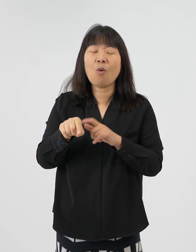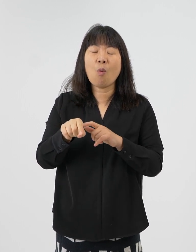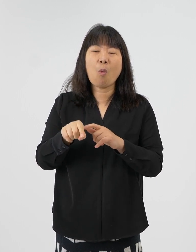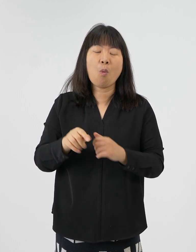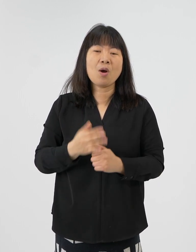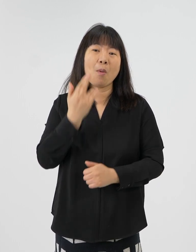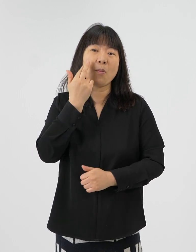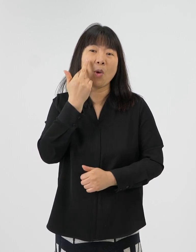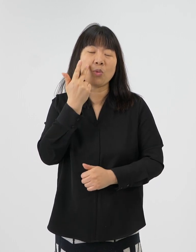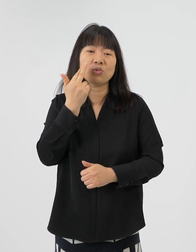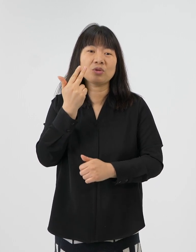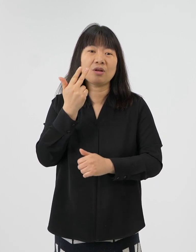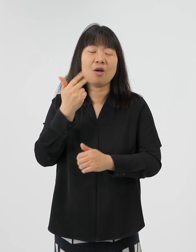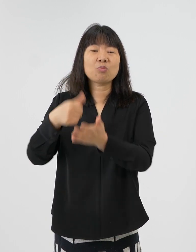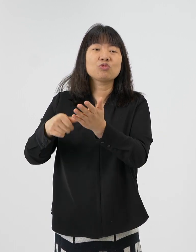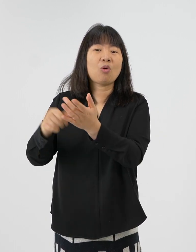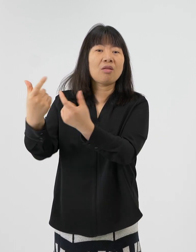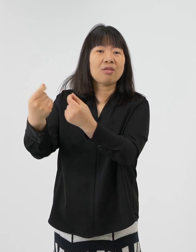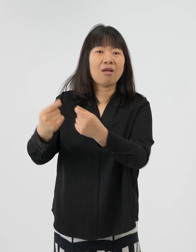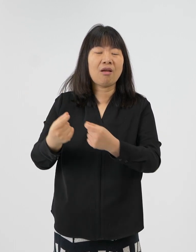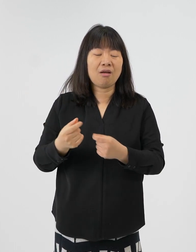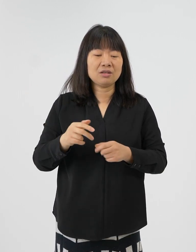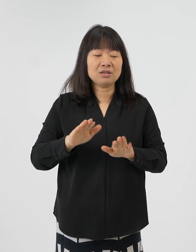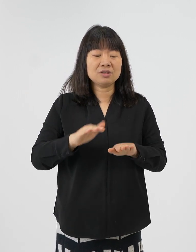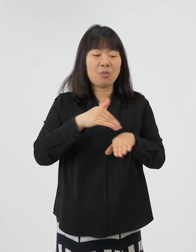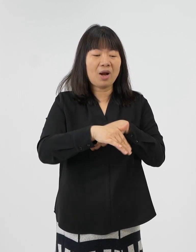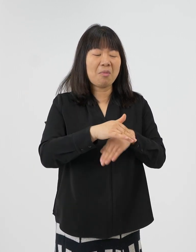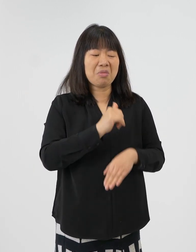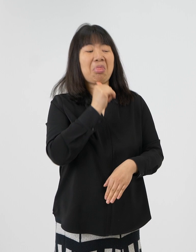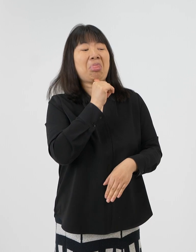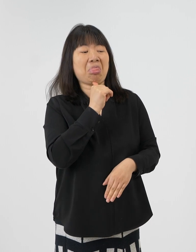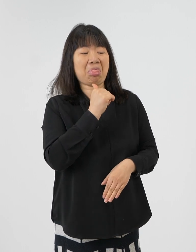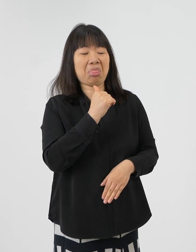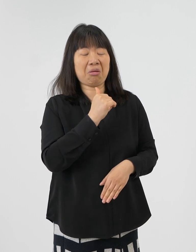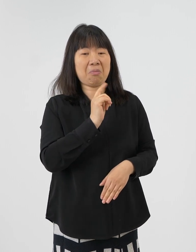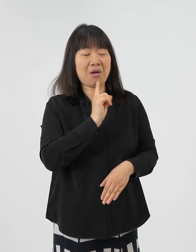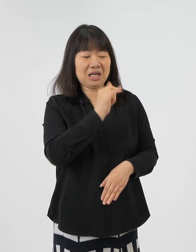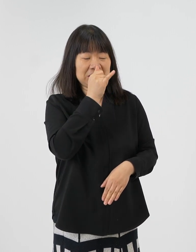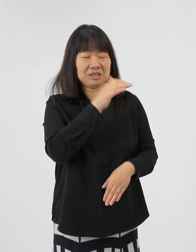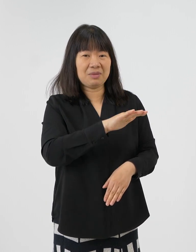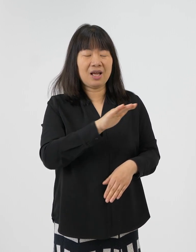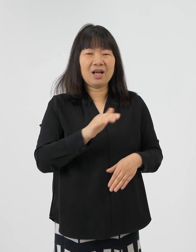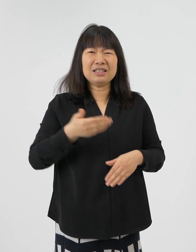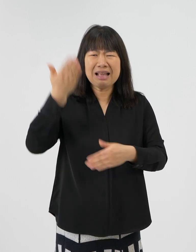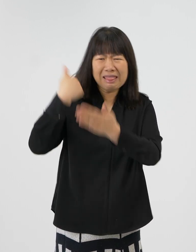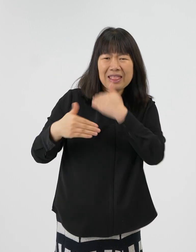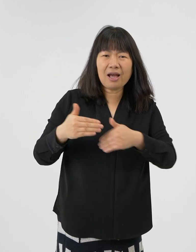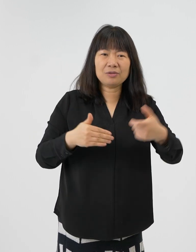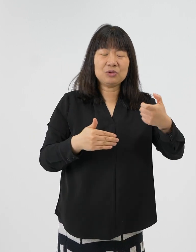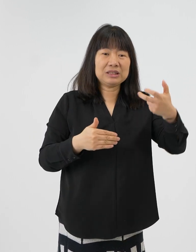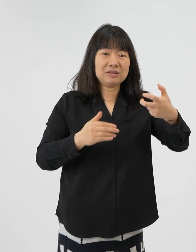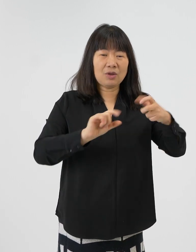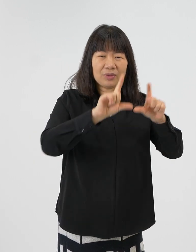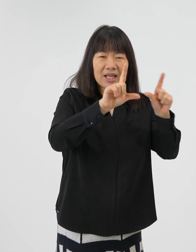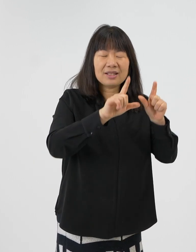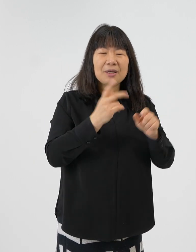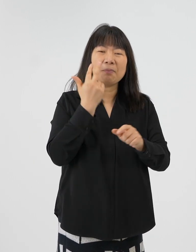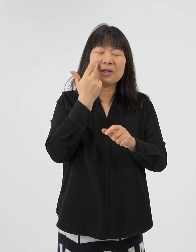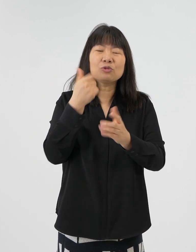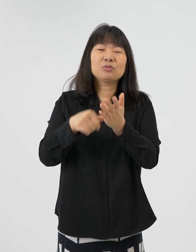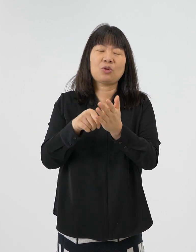그러지만 60, 70년대는 그랬어요. 마치 그런 표현이에요. 근데 여호와의 동산 같다라는 말은 무슨